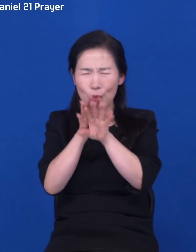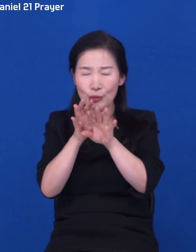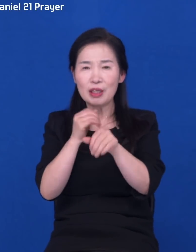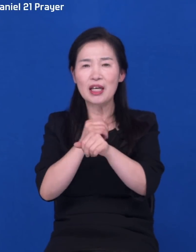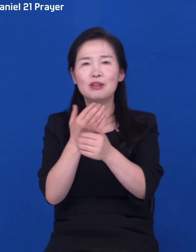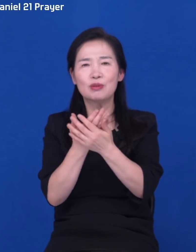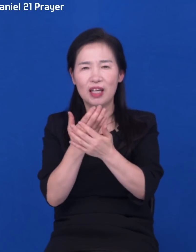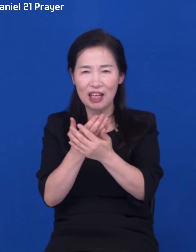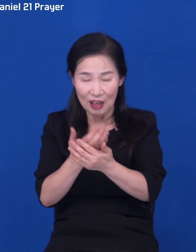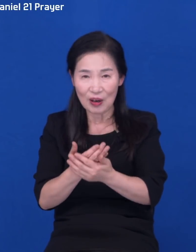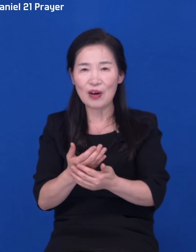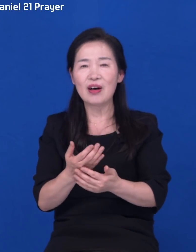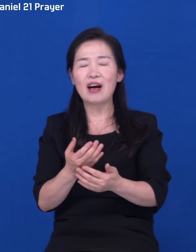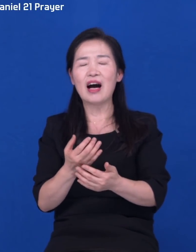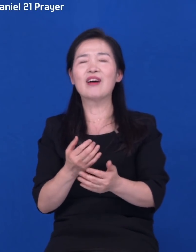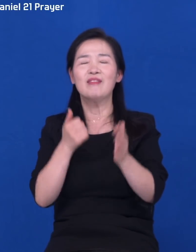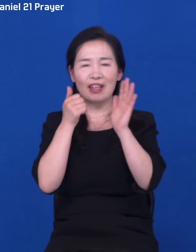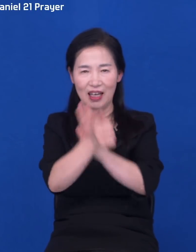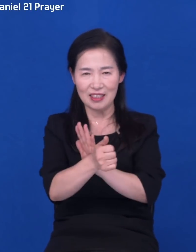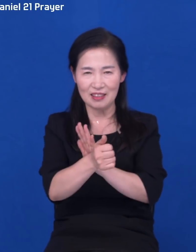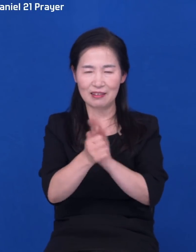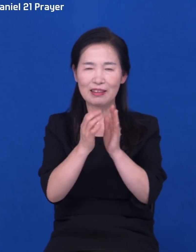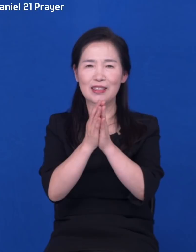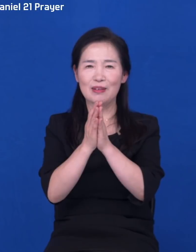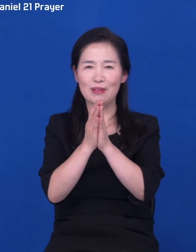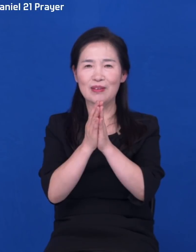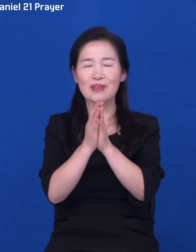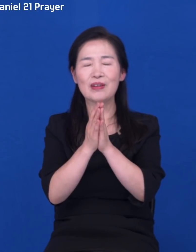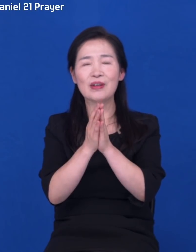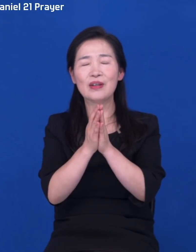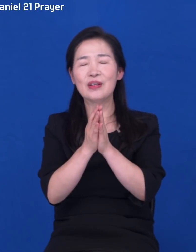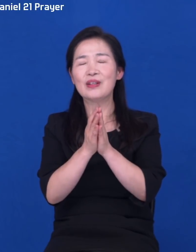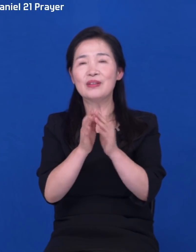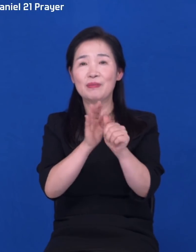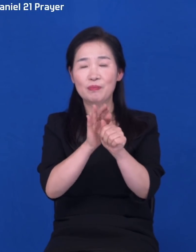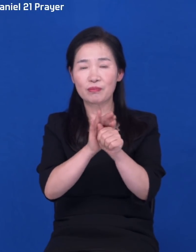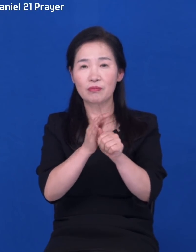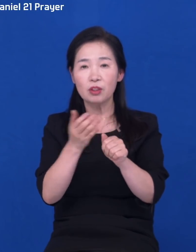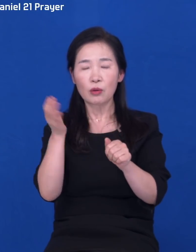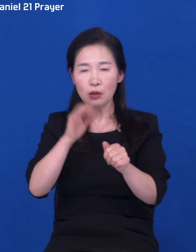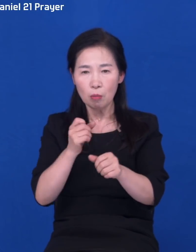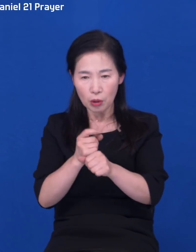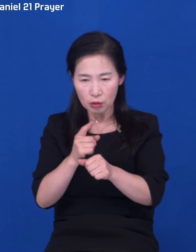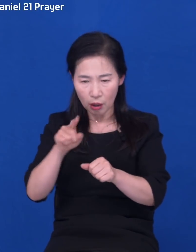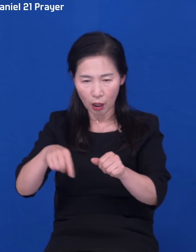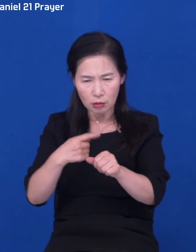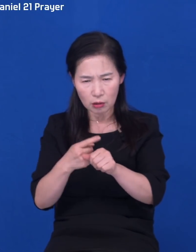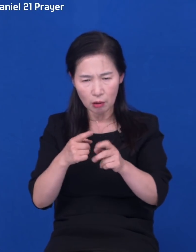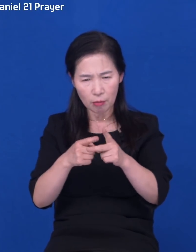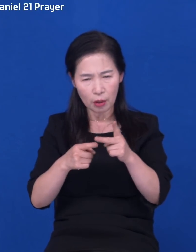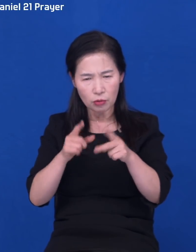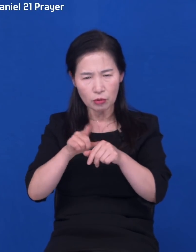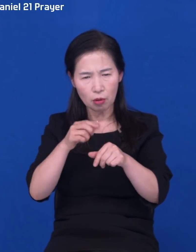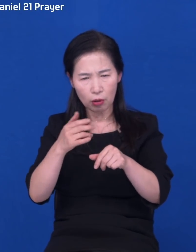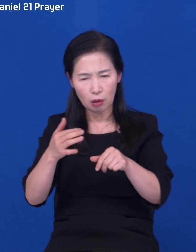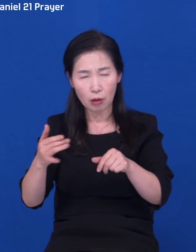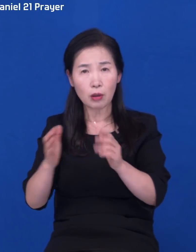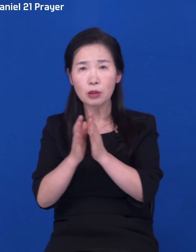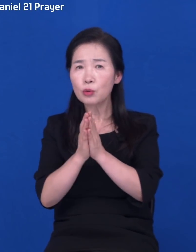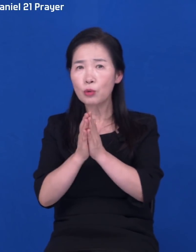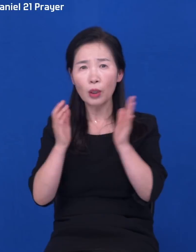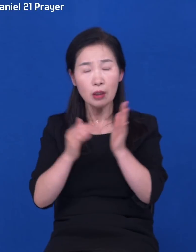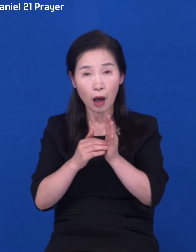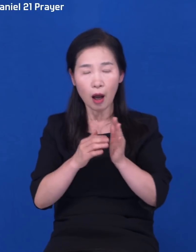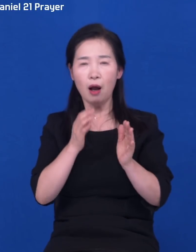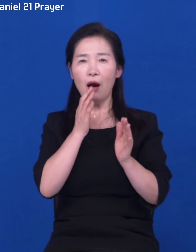하고 짠 하고 했는데 시간이 1시간 반이 지나가 있는 거예요. 잘못 본 줄 알았어요. 근데 그때